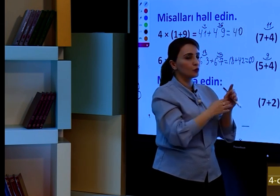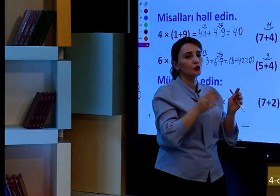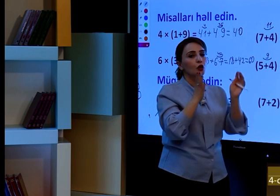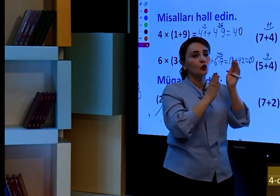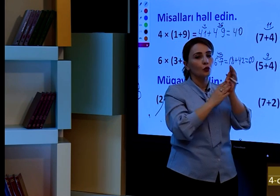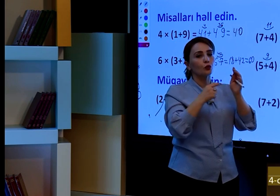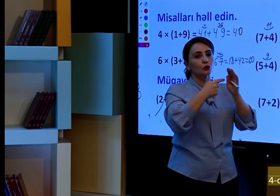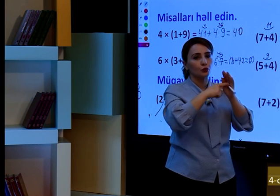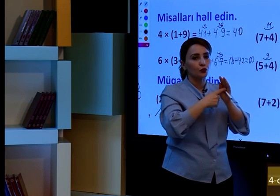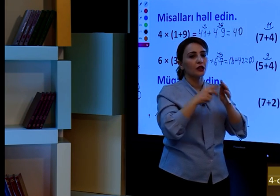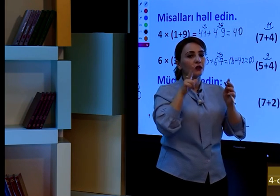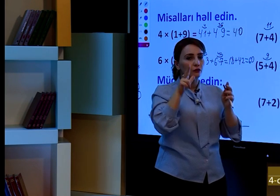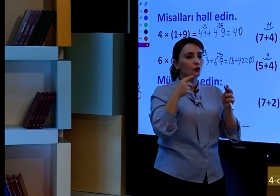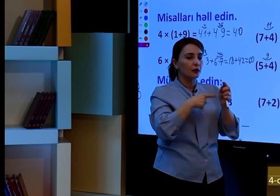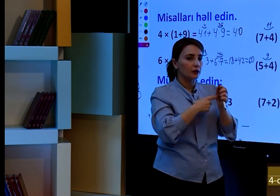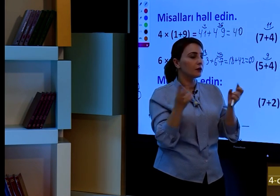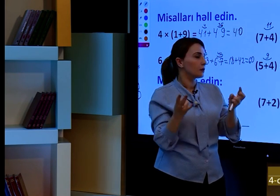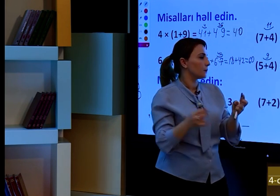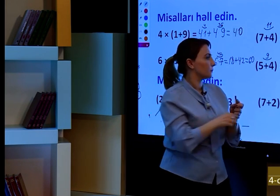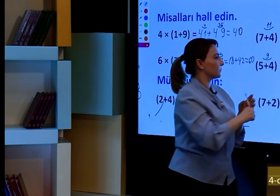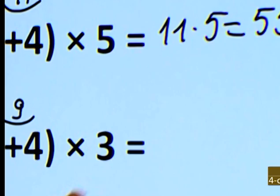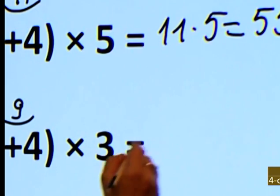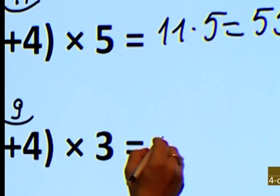(5+4=9). 9-u 3-ə vurmalıyıq.